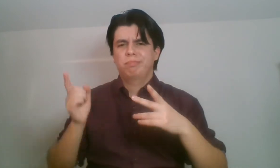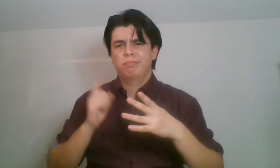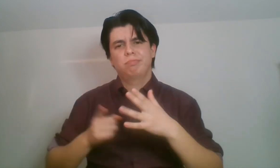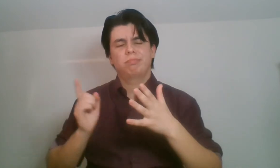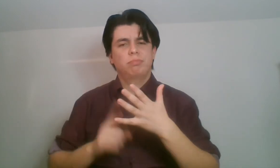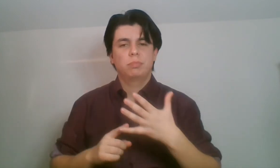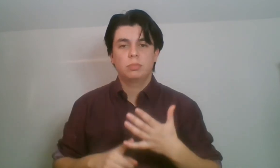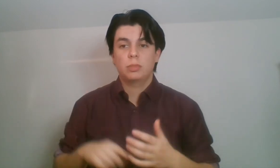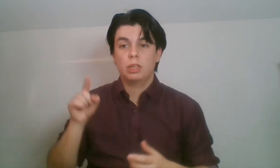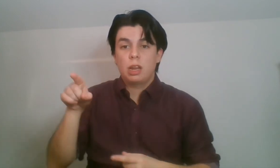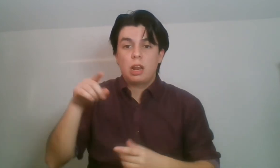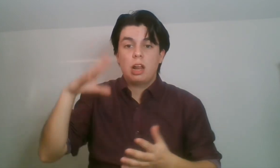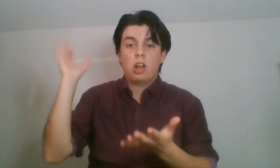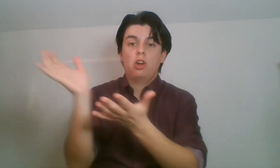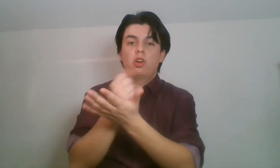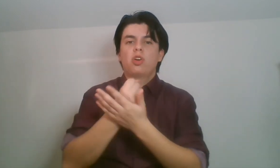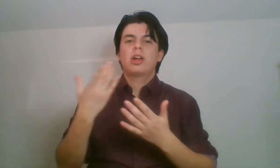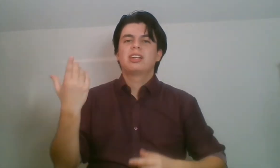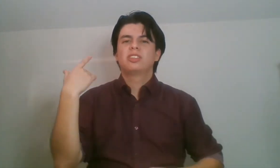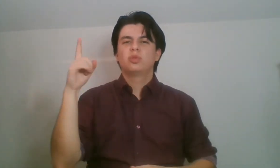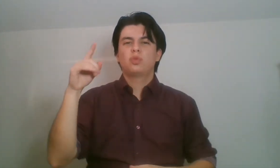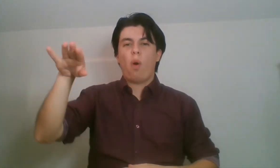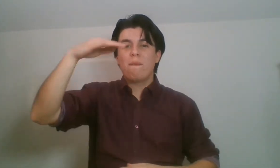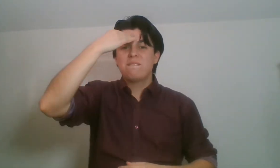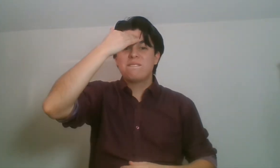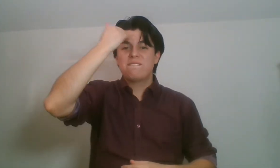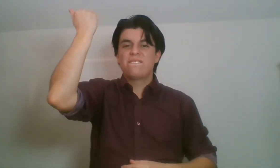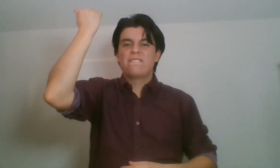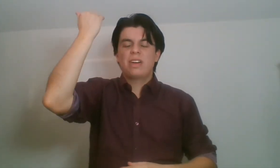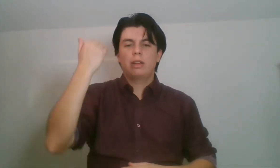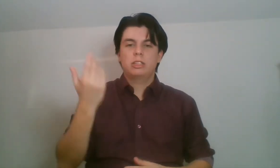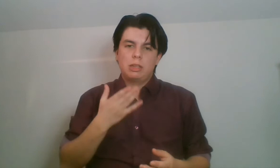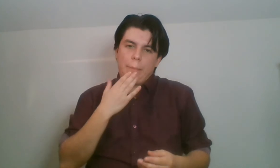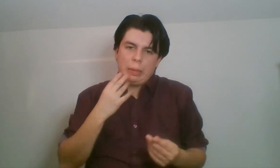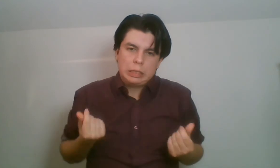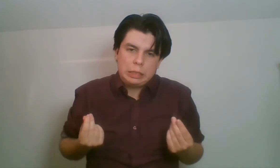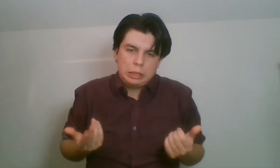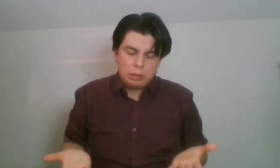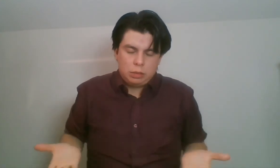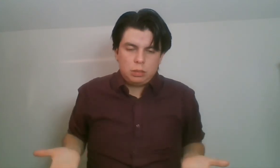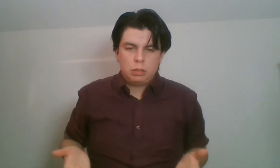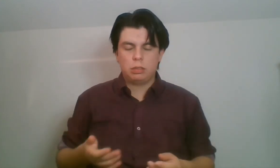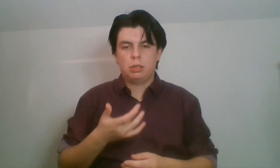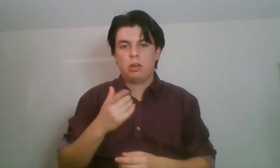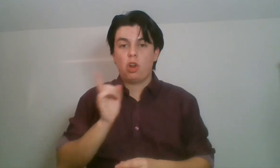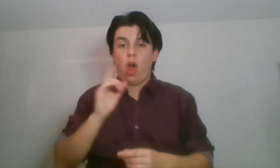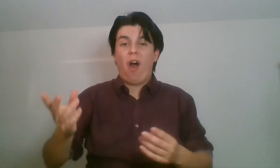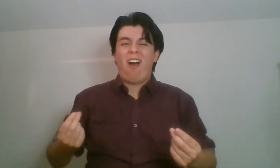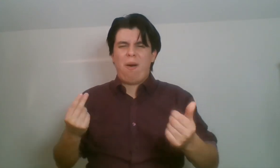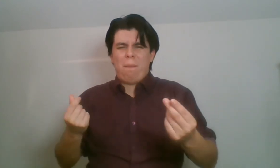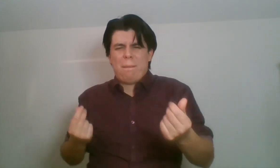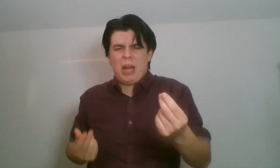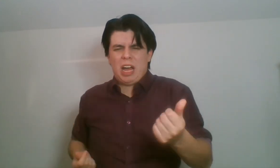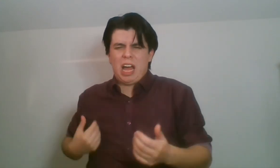chilena, y además de grandes personajes como militares,